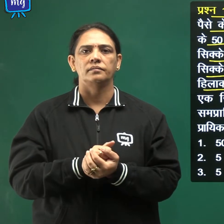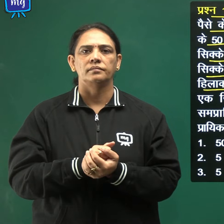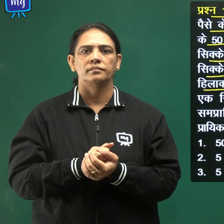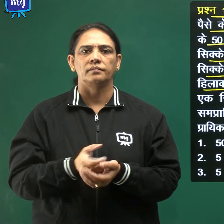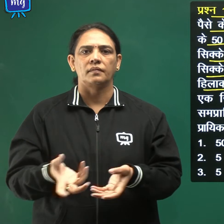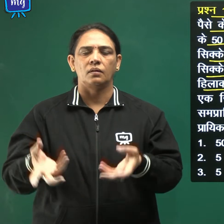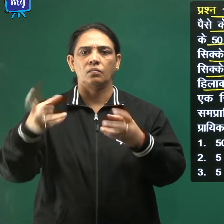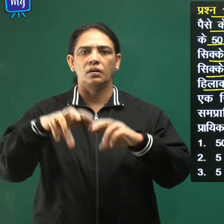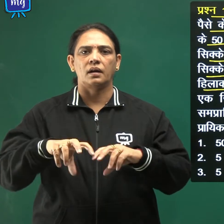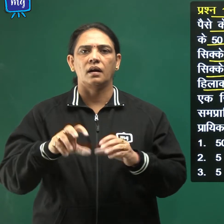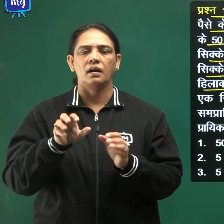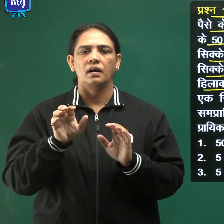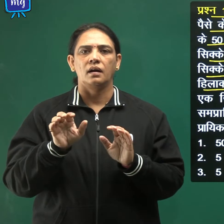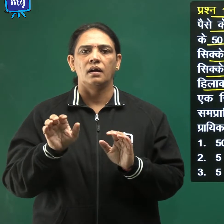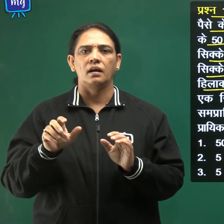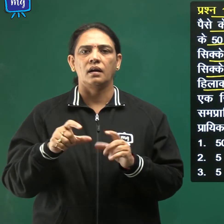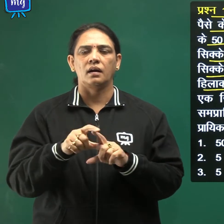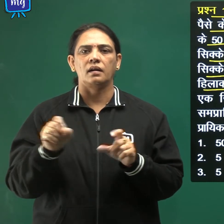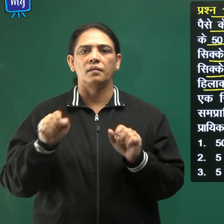मैं उल्टा करने पर